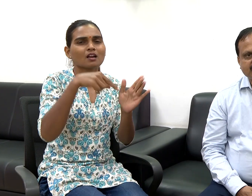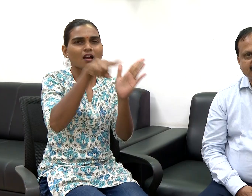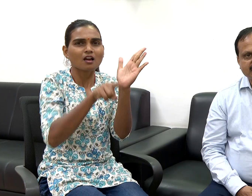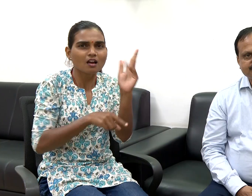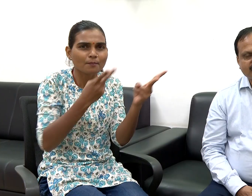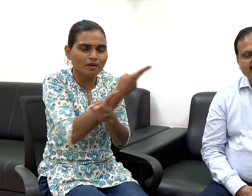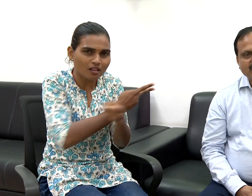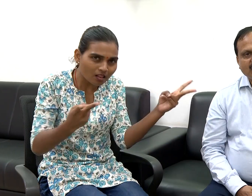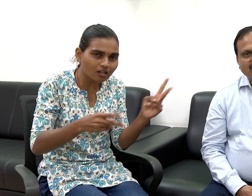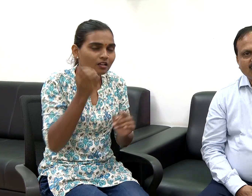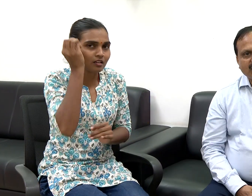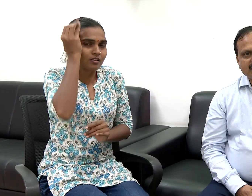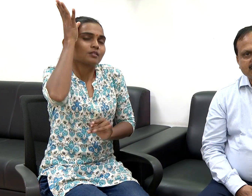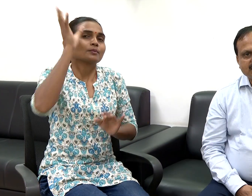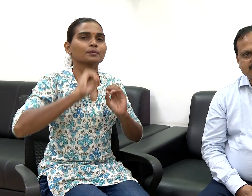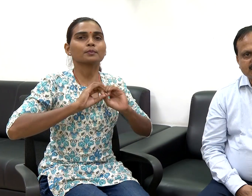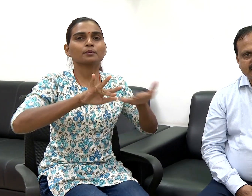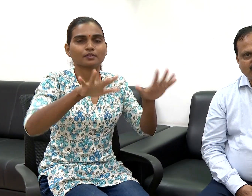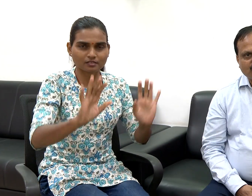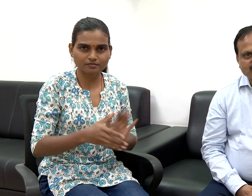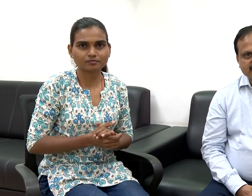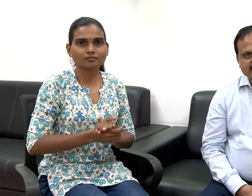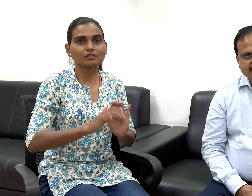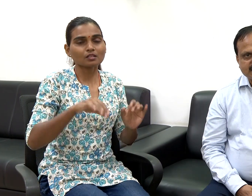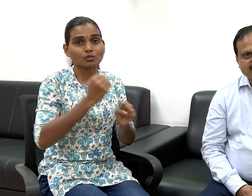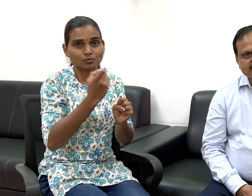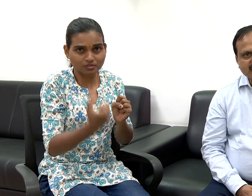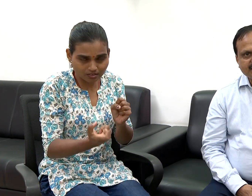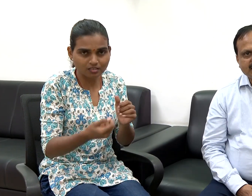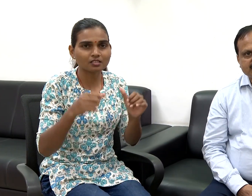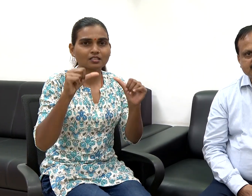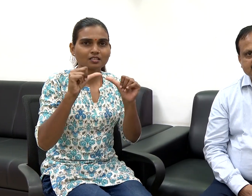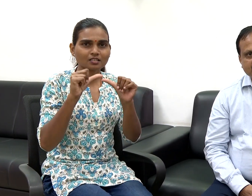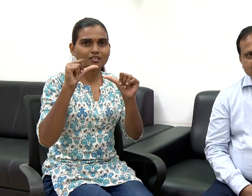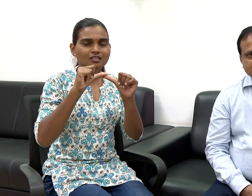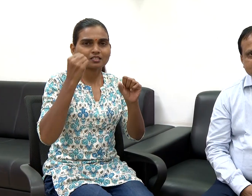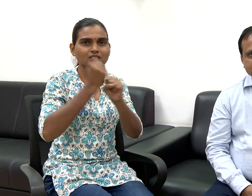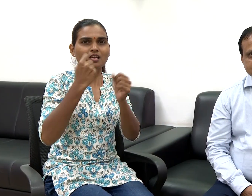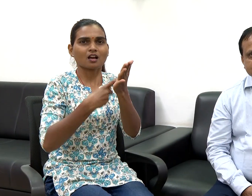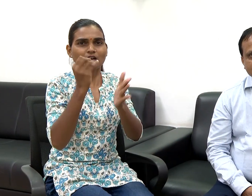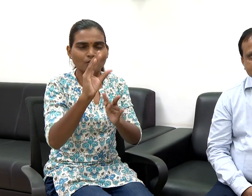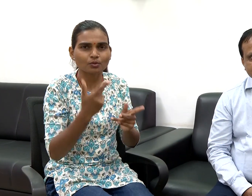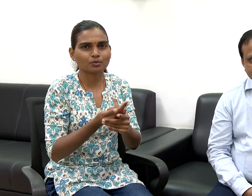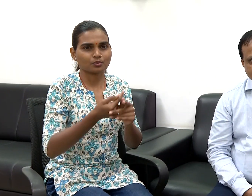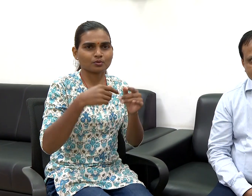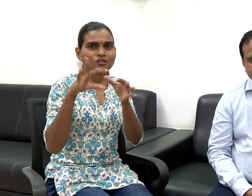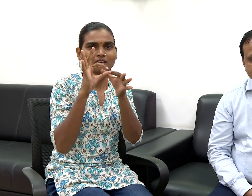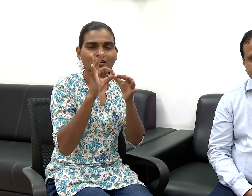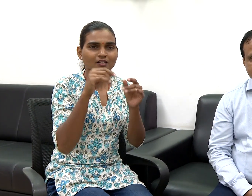करवाया। और गुजरात एग्रो इंडस्ट्रीज़ है, उसमें काफ़ी अच्छी स्कीम्स हैं, बहुत अच्छी सब्सिडी है